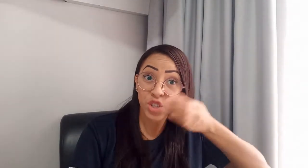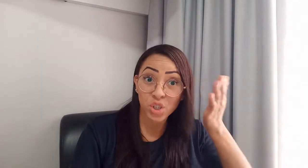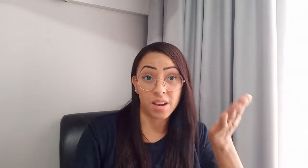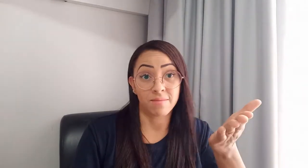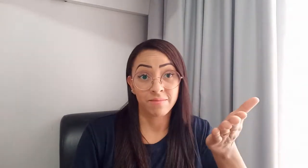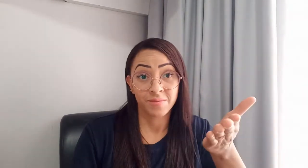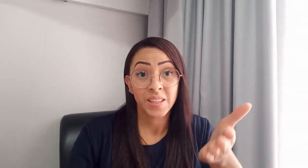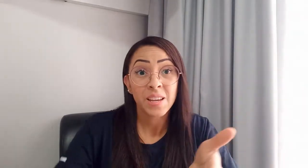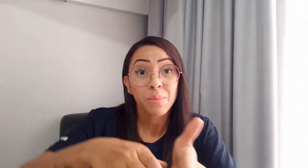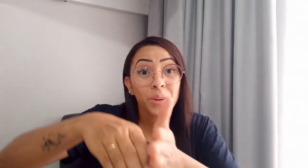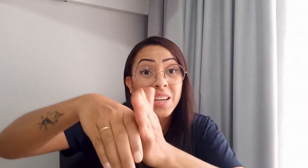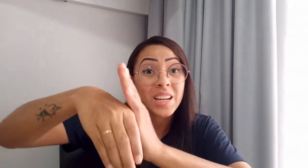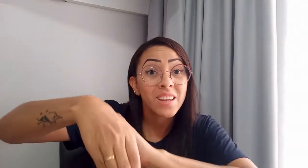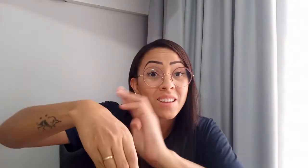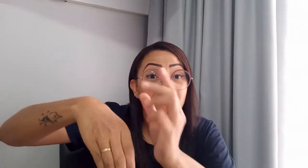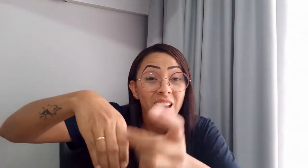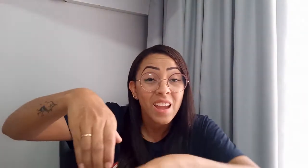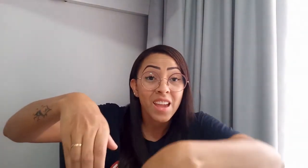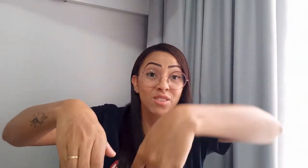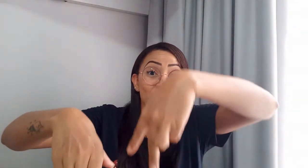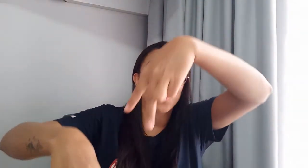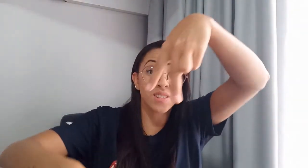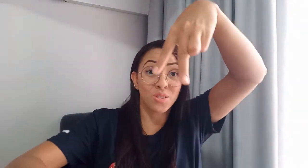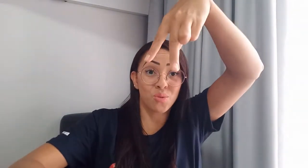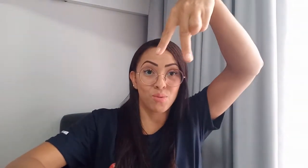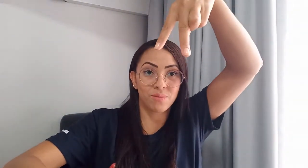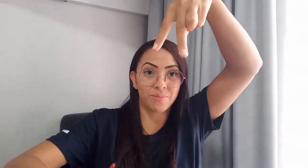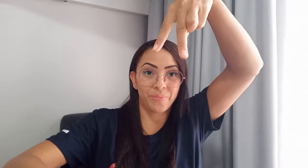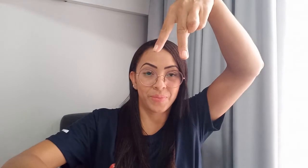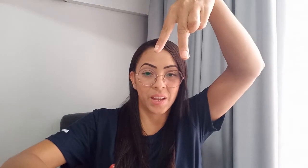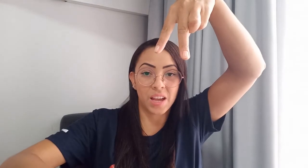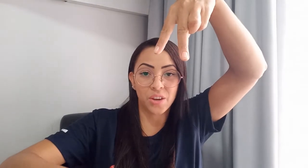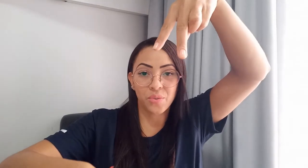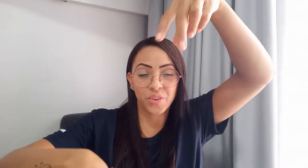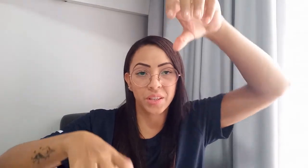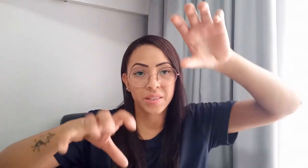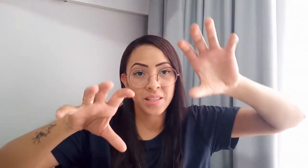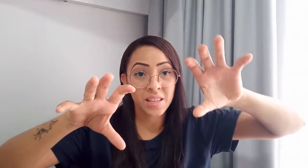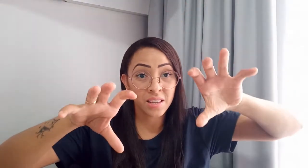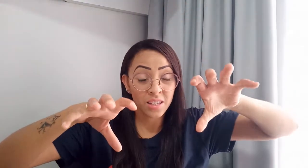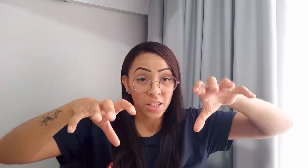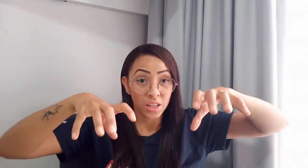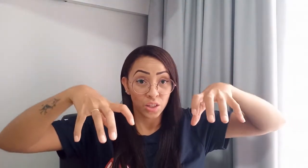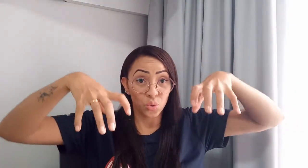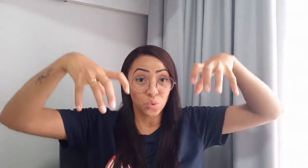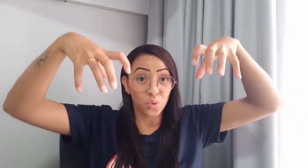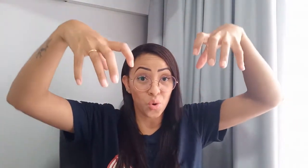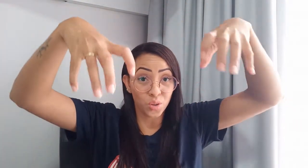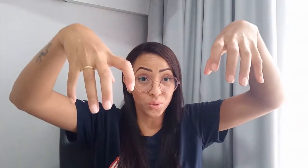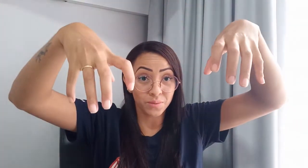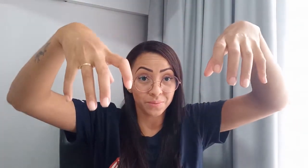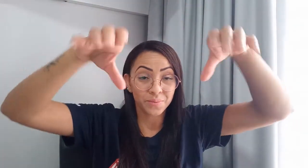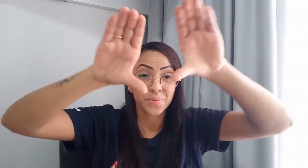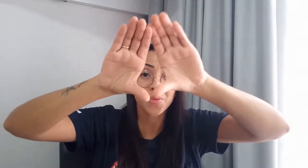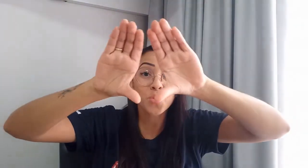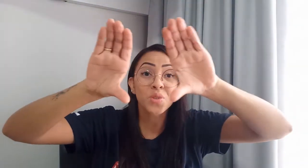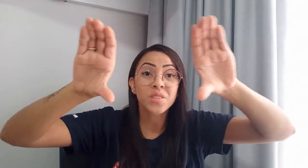já, porque ele ressuscitou. Aí eu fiz no trono, no